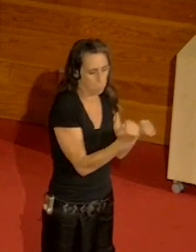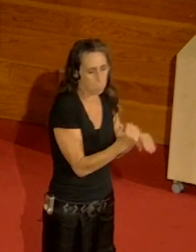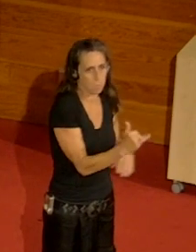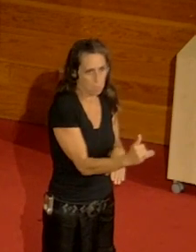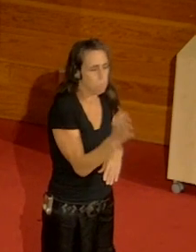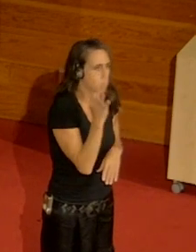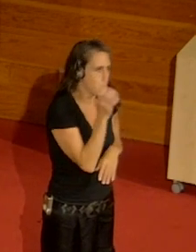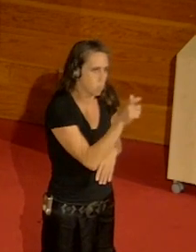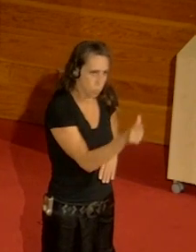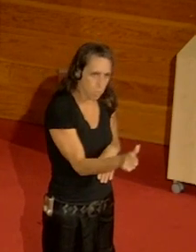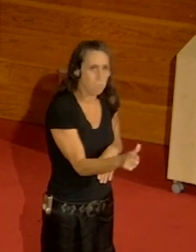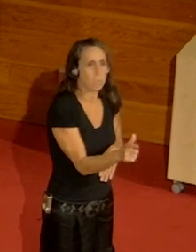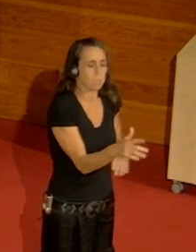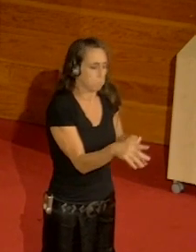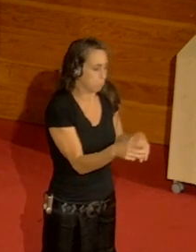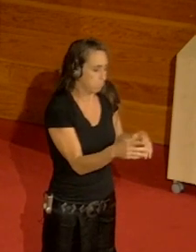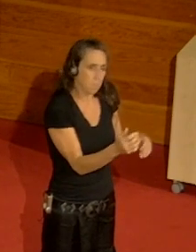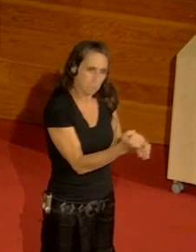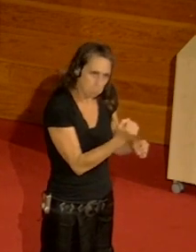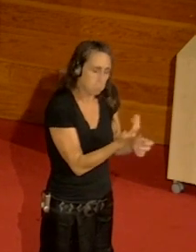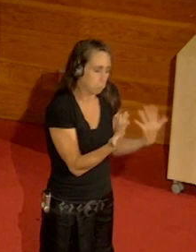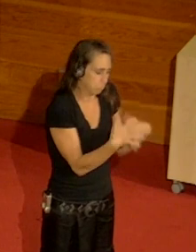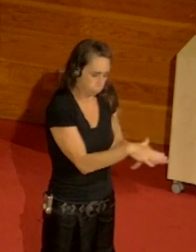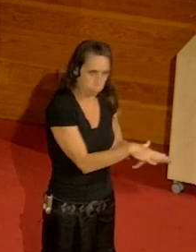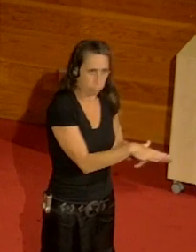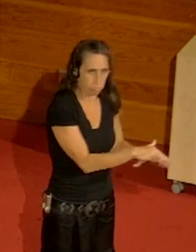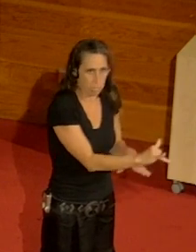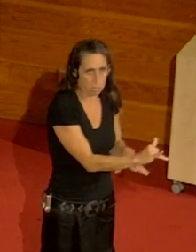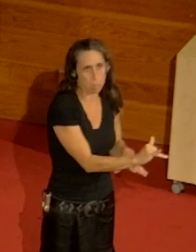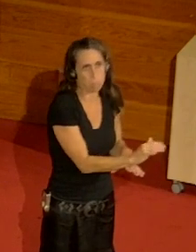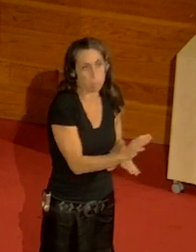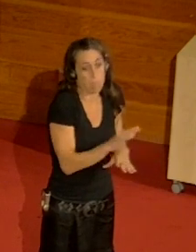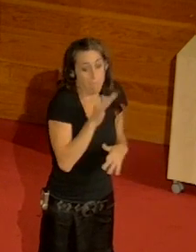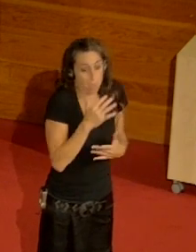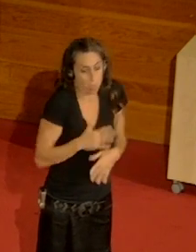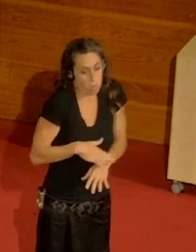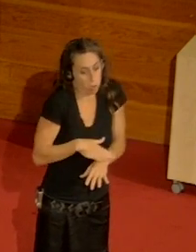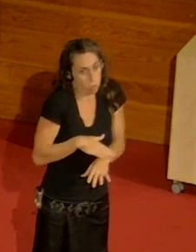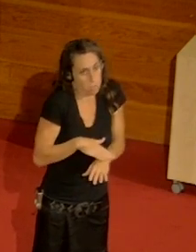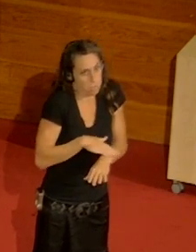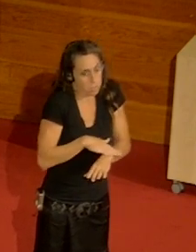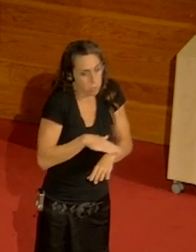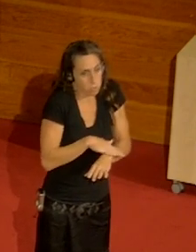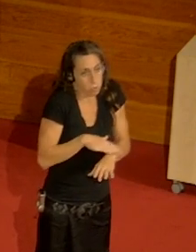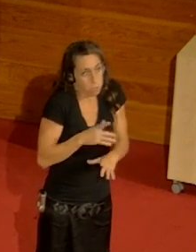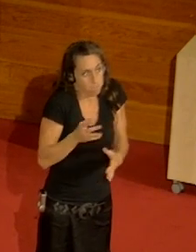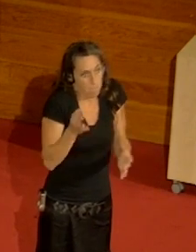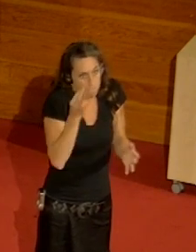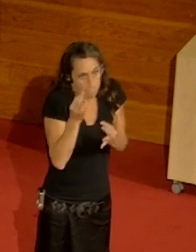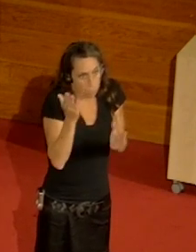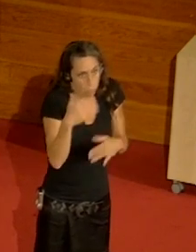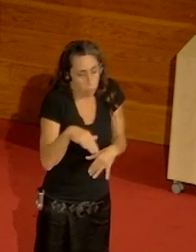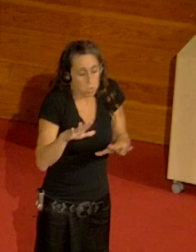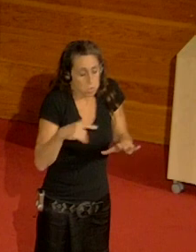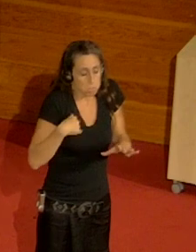están integradas en el mercado laboral y salvo En este gobierno que creo que no tengo los datos la verdad creo que en